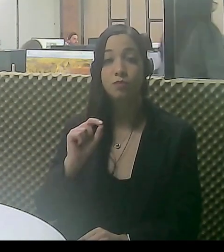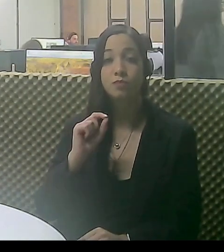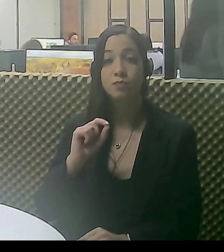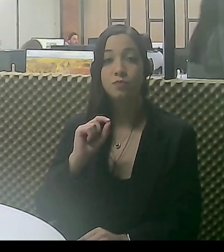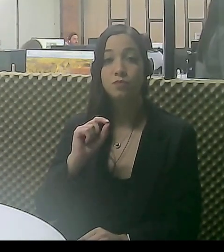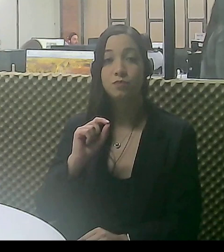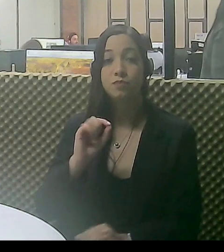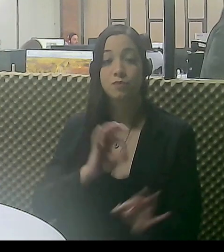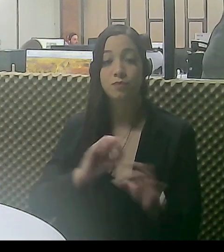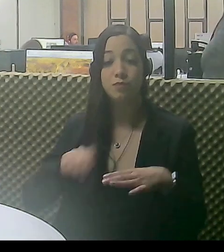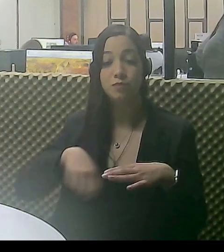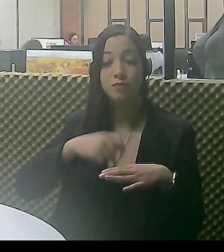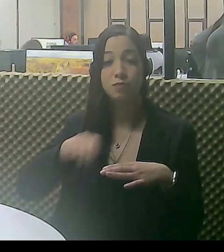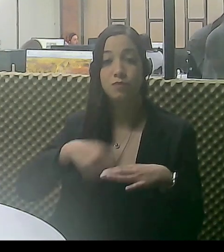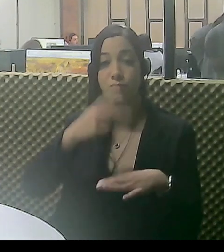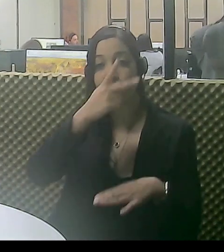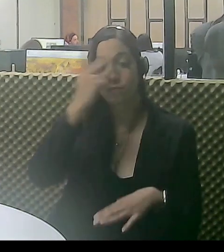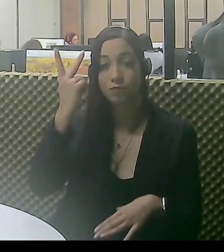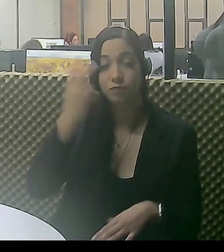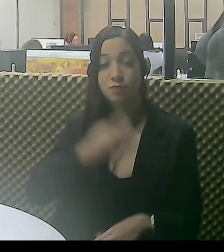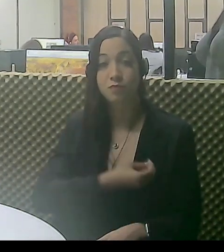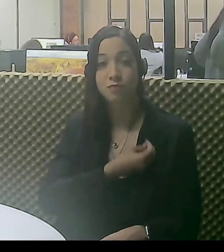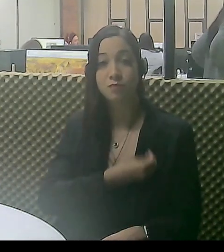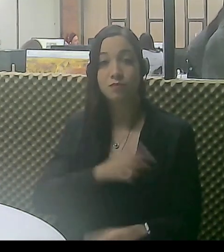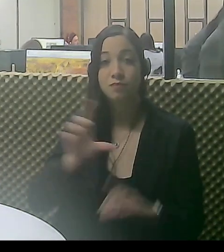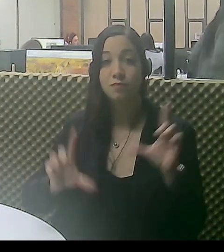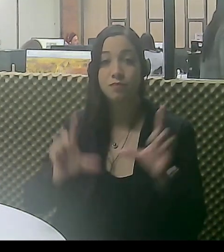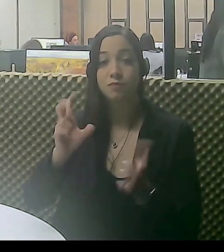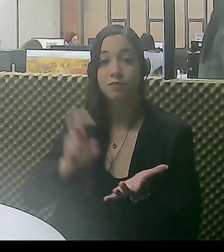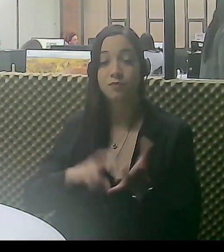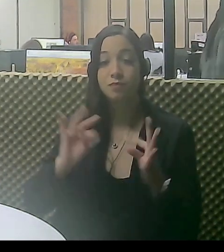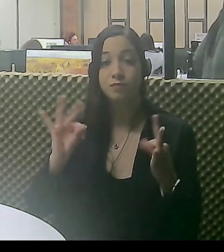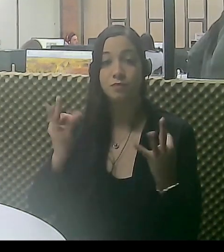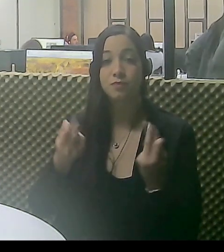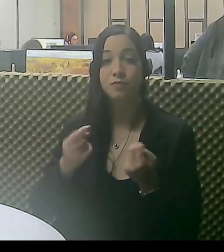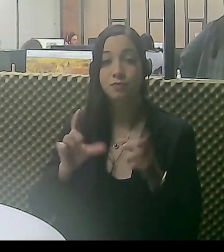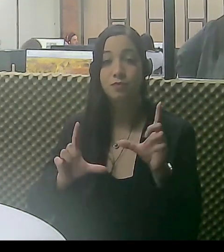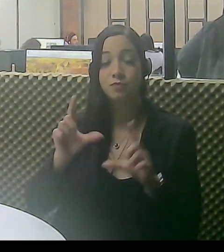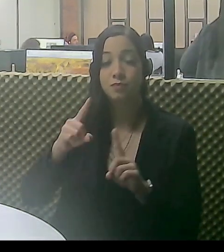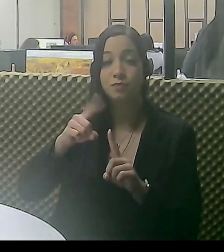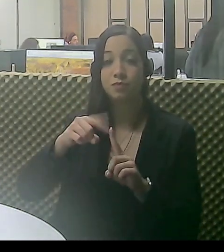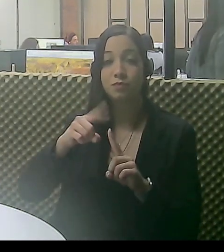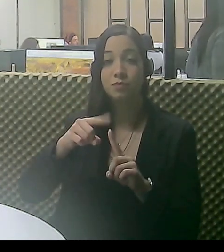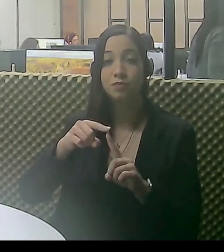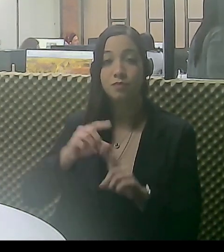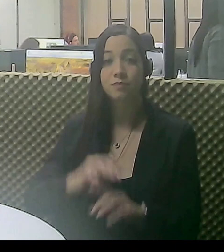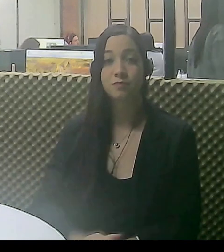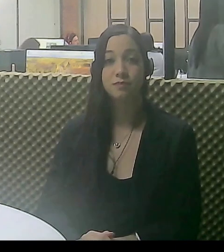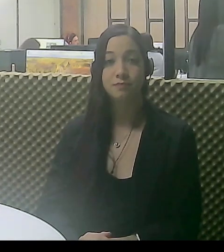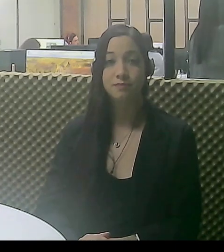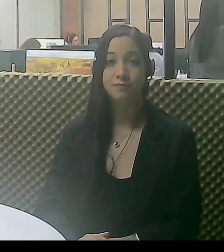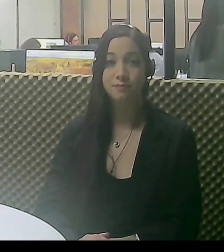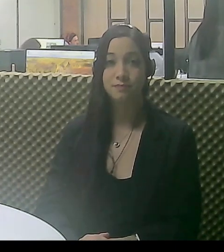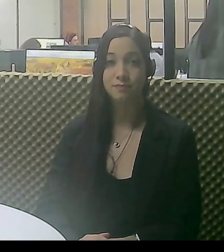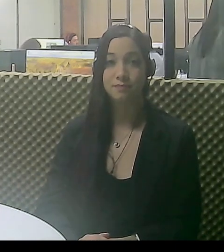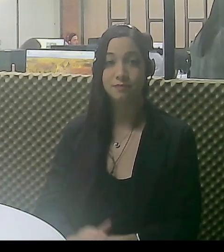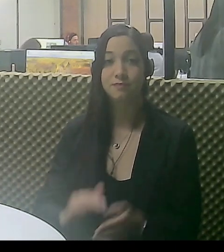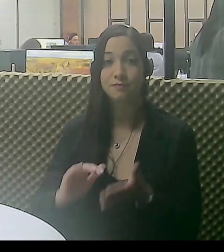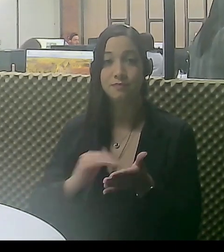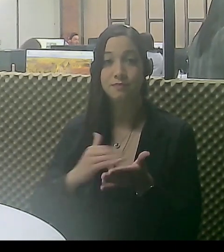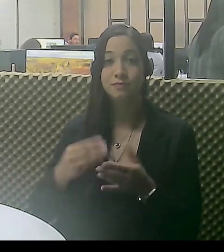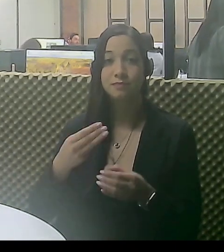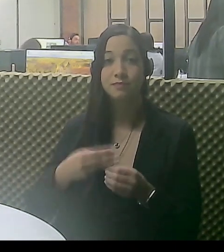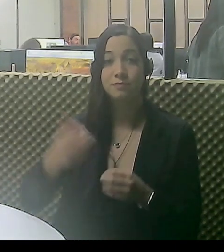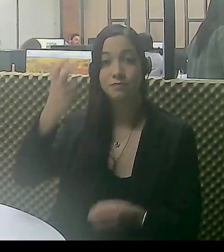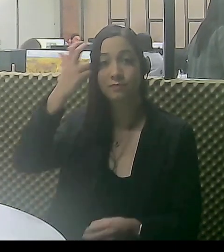ser preparada pelo participante ao vivo no programa Manhã Total da TV Paranaíba. A Secretaria